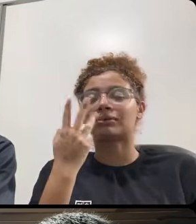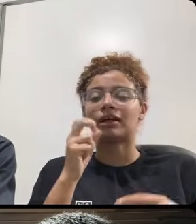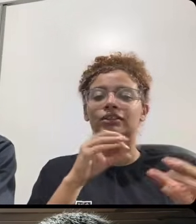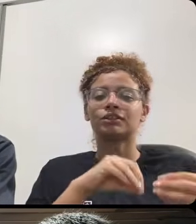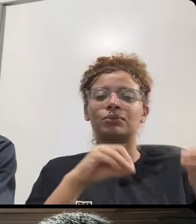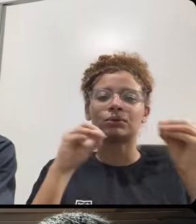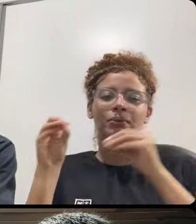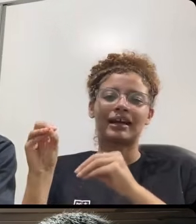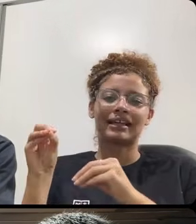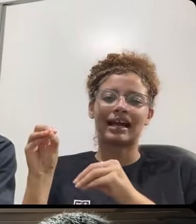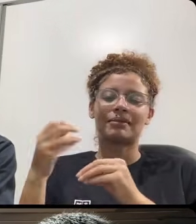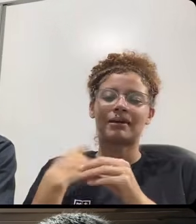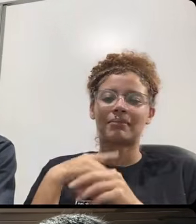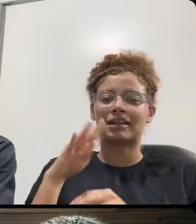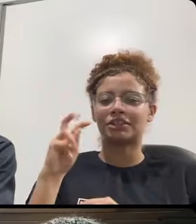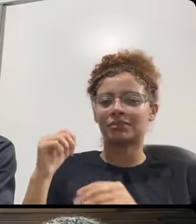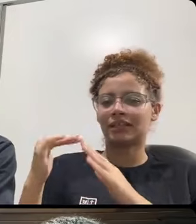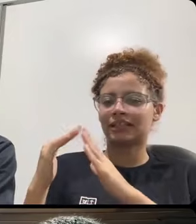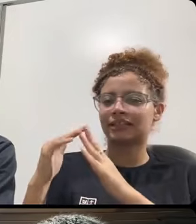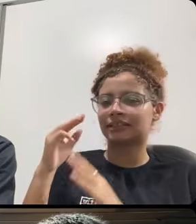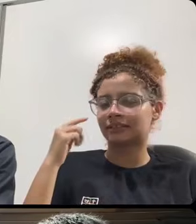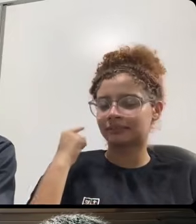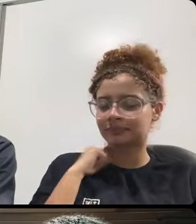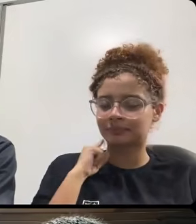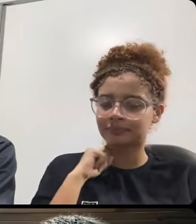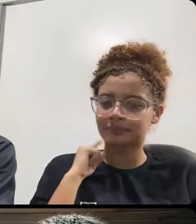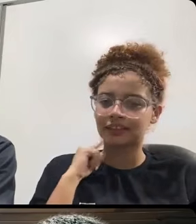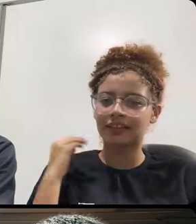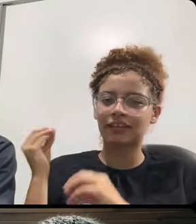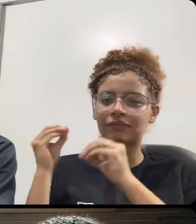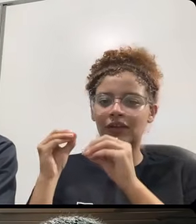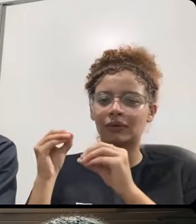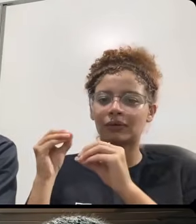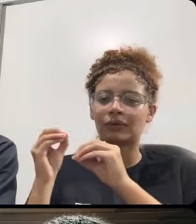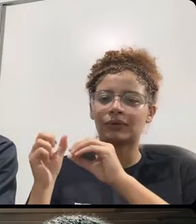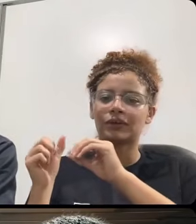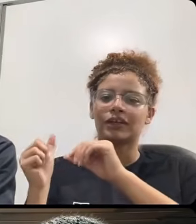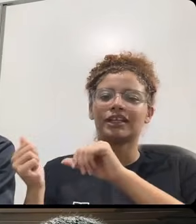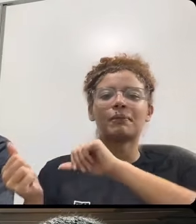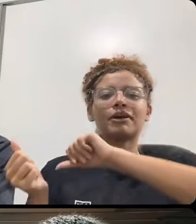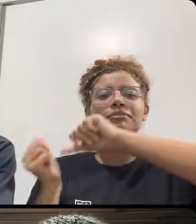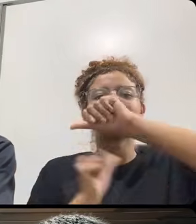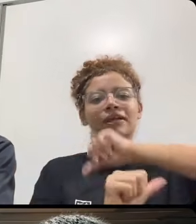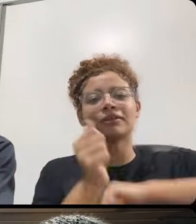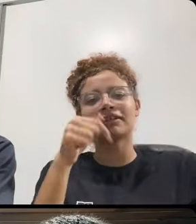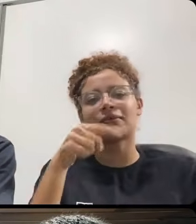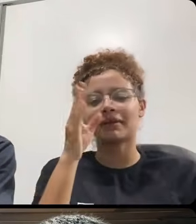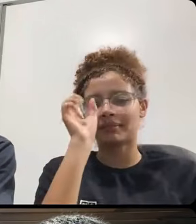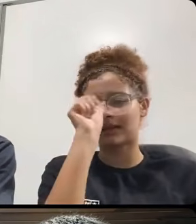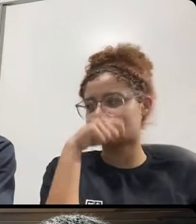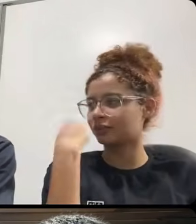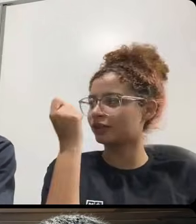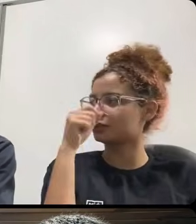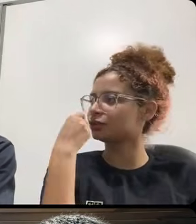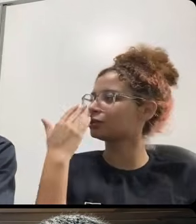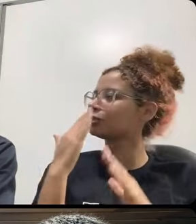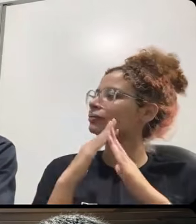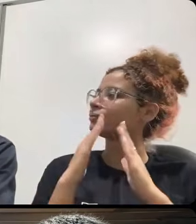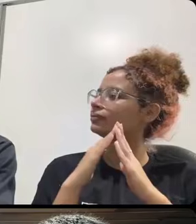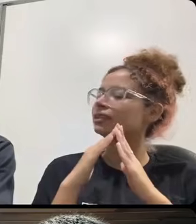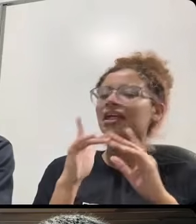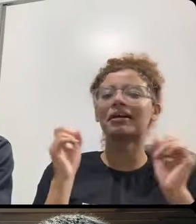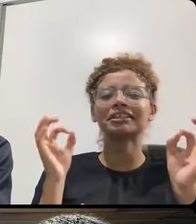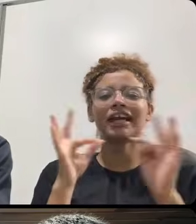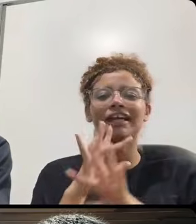3, 4 anos, mudo para lá, para a base de Minas. E aí fico. Depois me migro, então, para a base do Rio Grande do